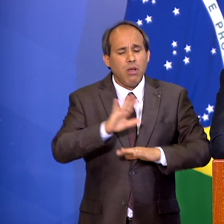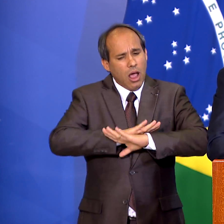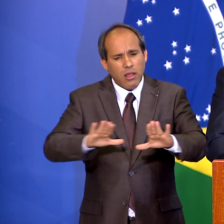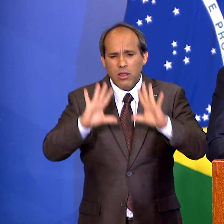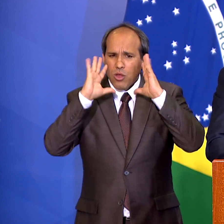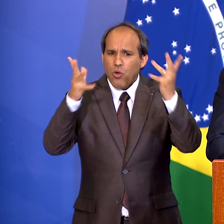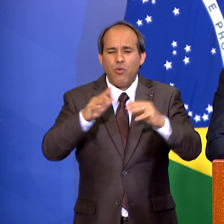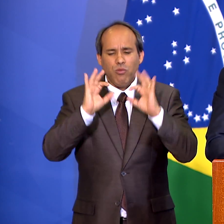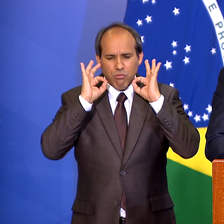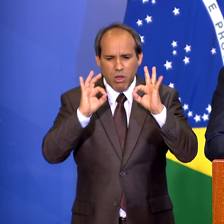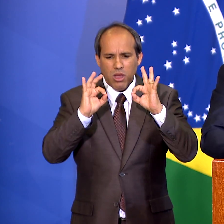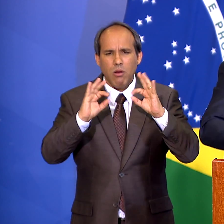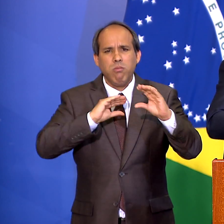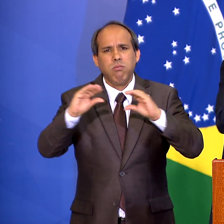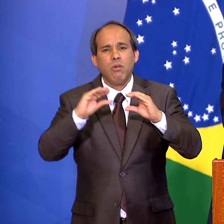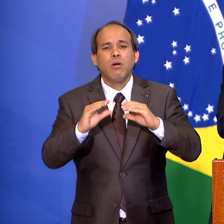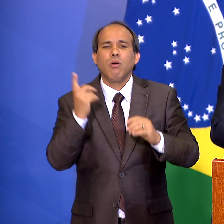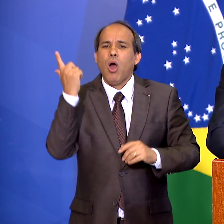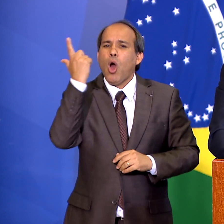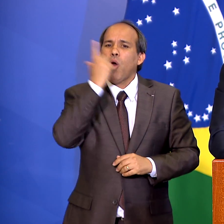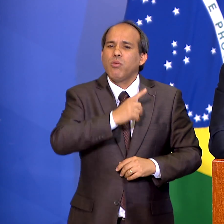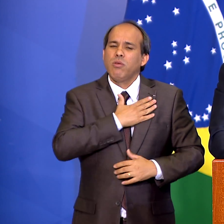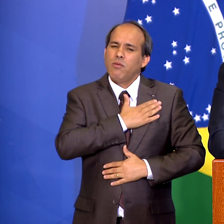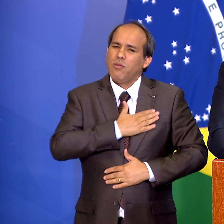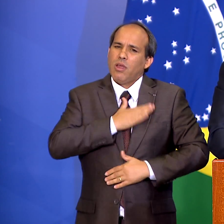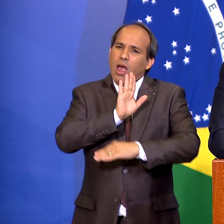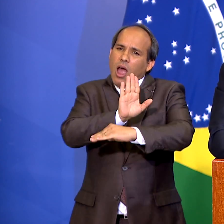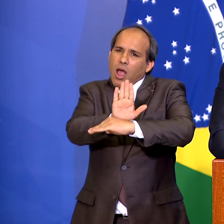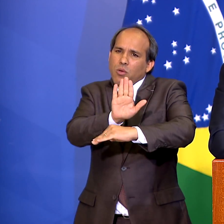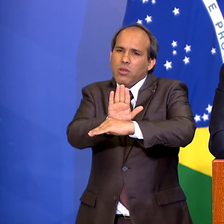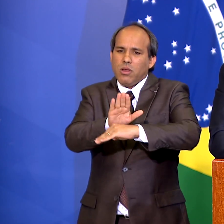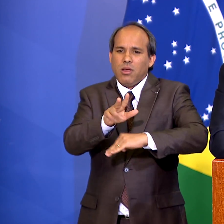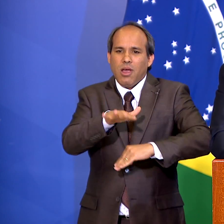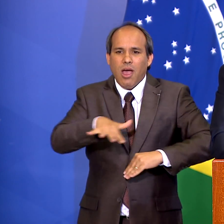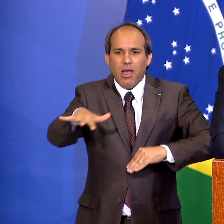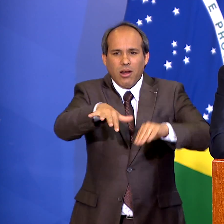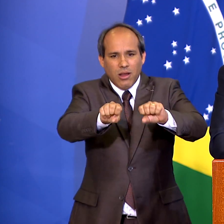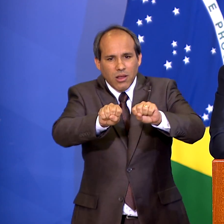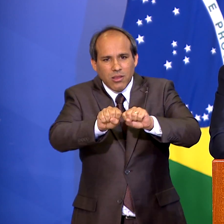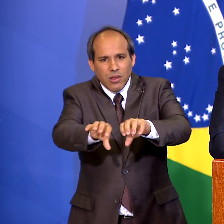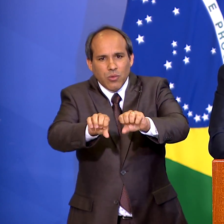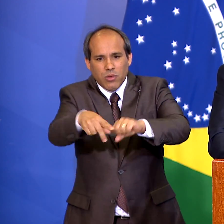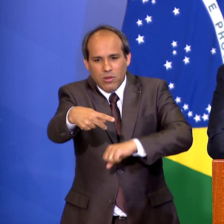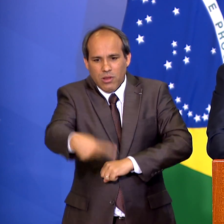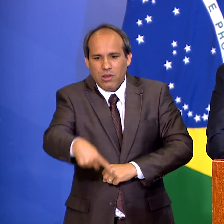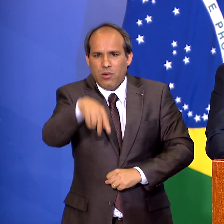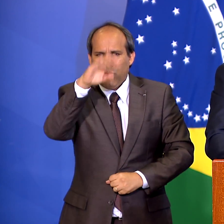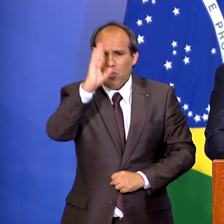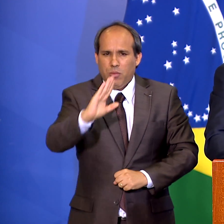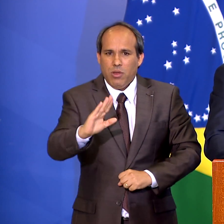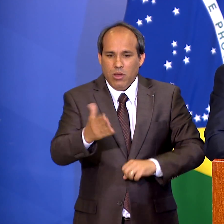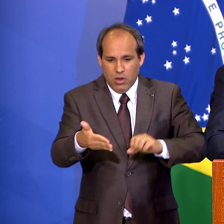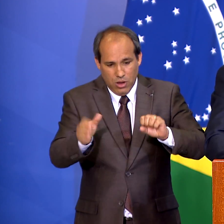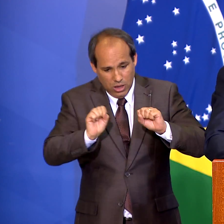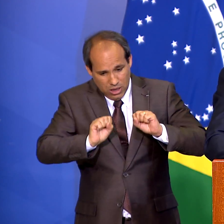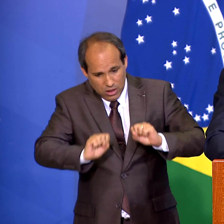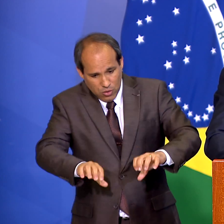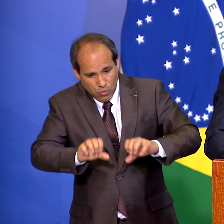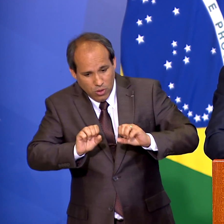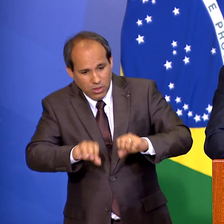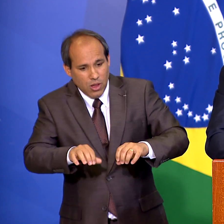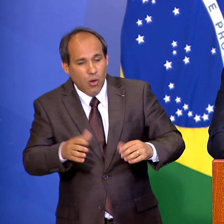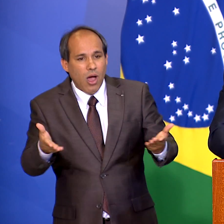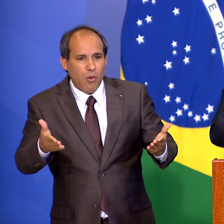Estou muito satisfeito, porque estamos colaborando com a educação no Brasil. Educação essa, que os números estão